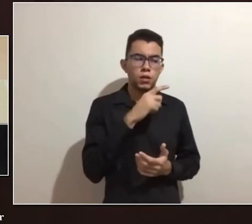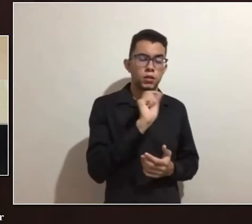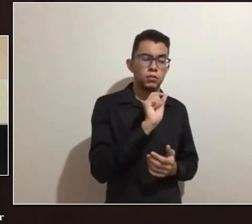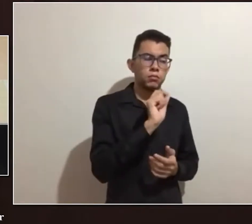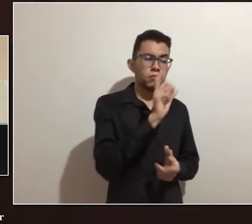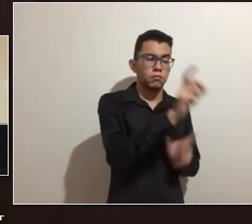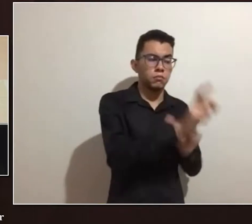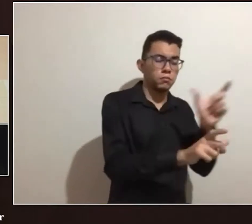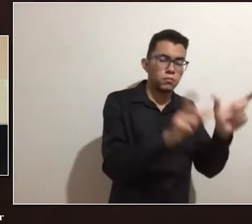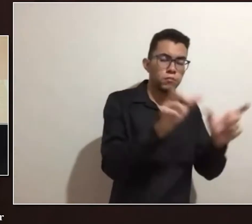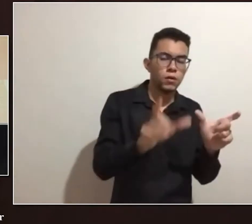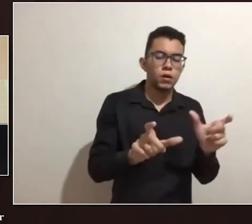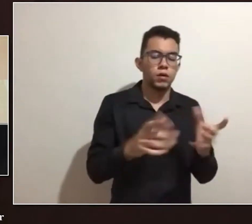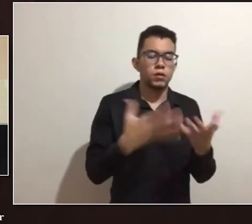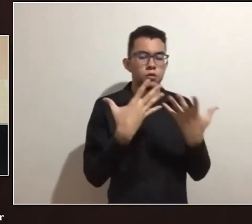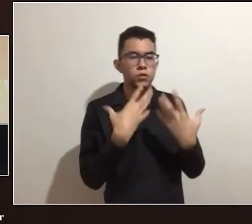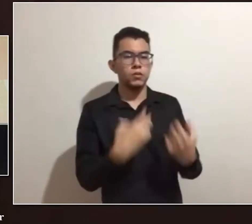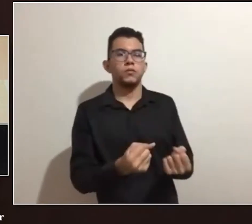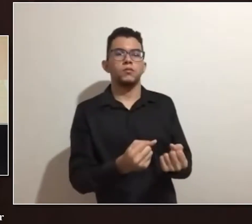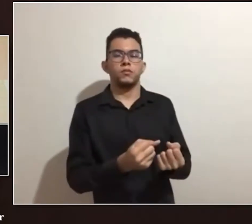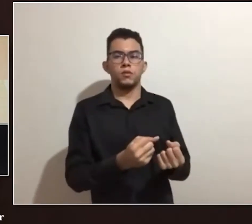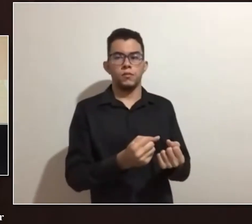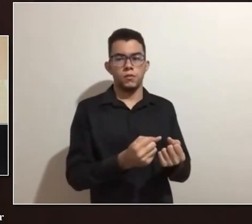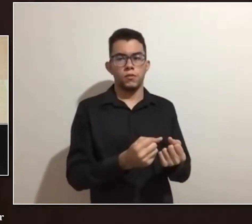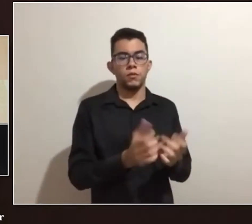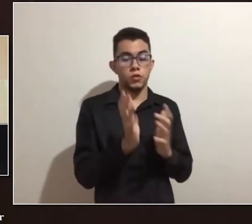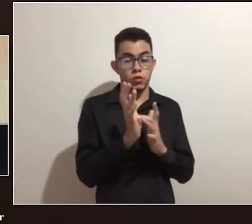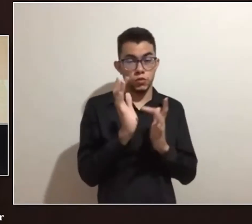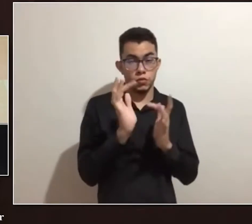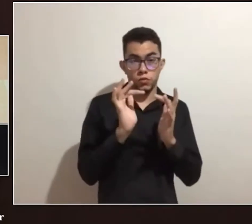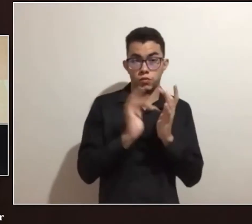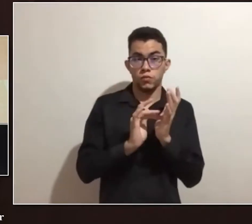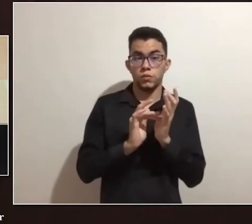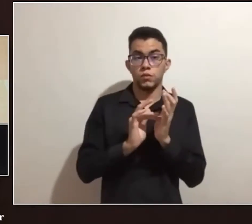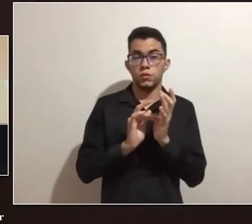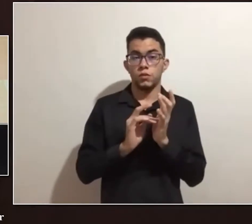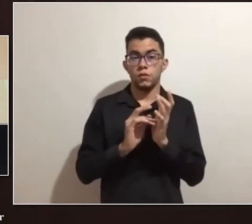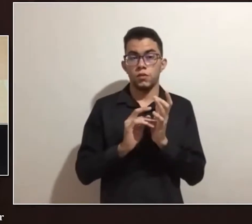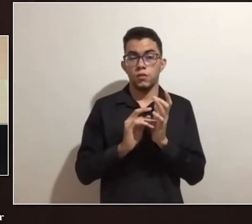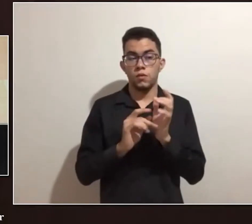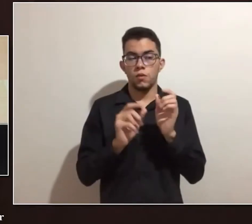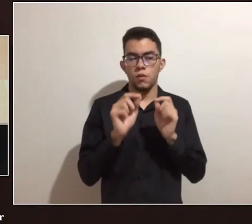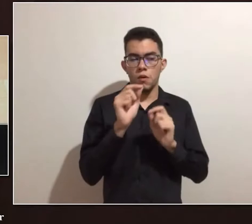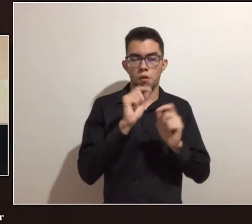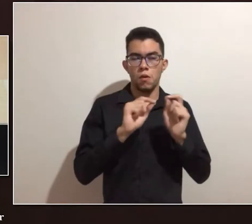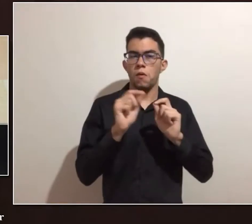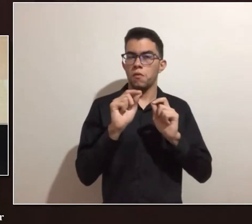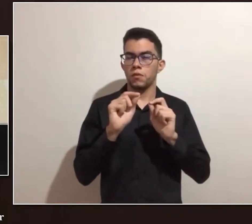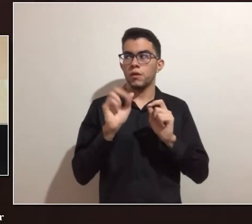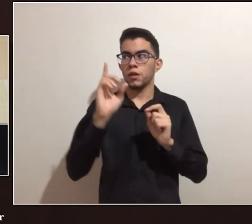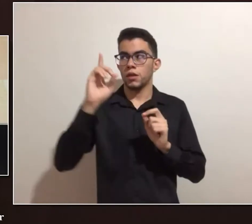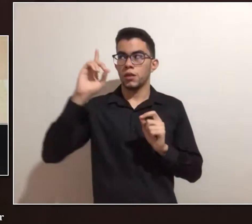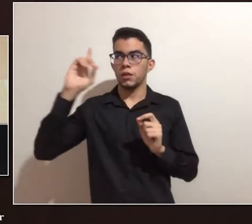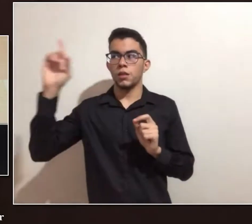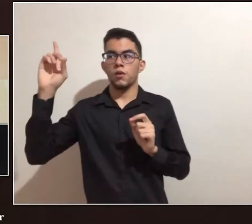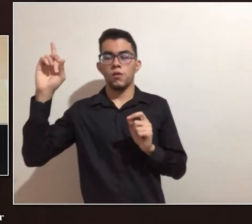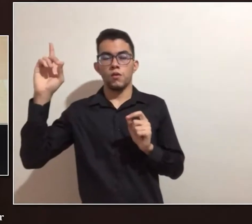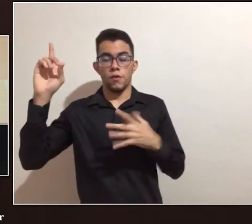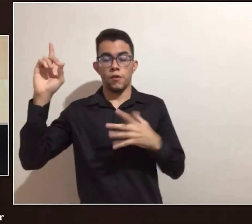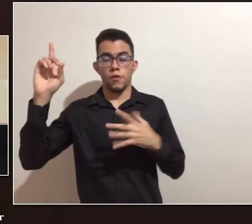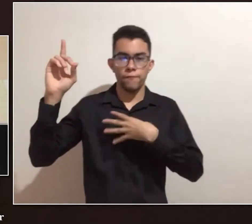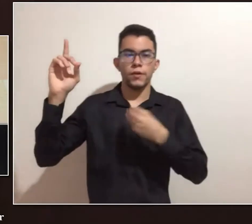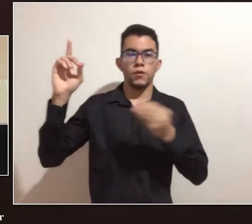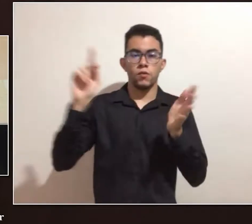Deus, a todos quantos o receberam, deu-lhes o poder de serem feitos filhos de Deus, a